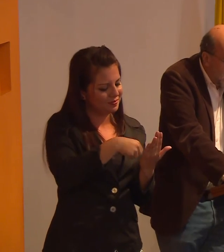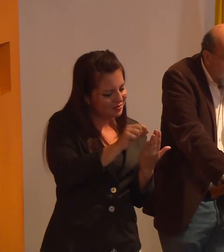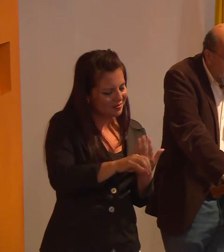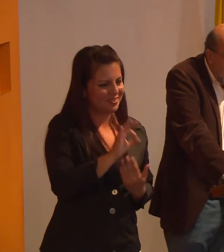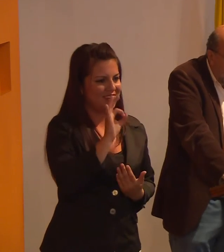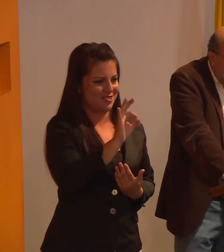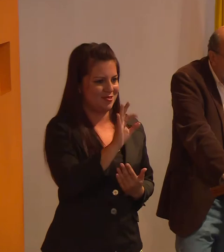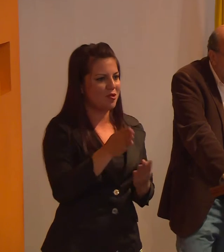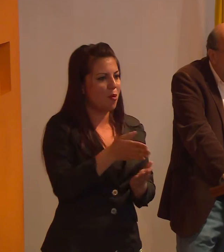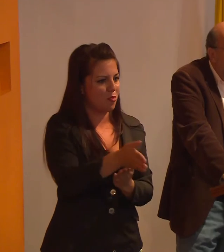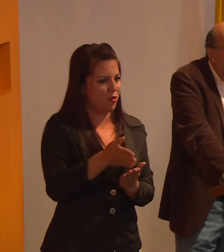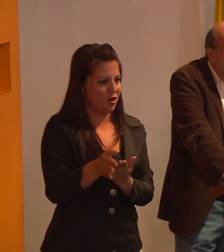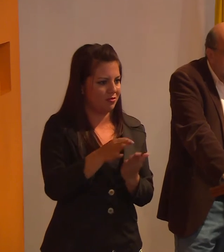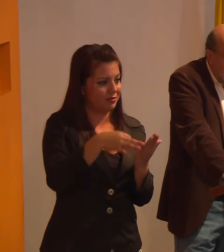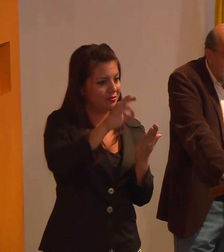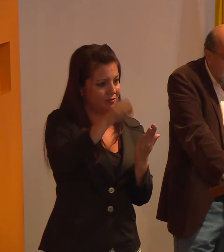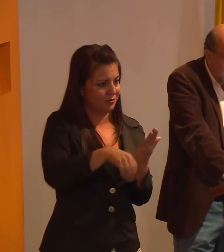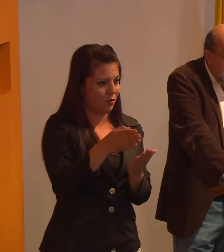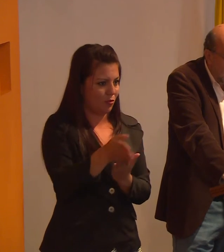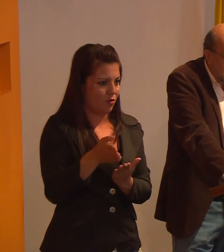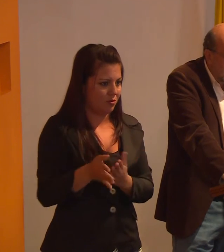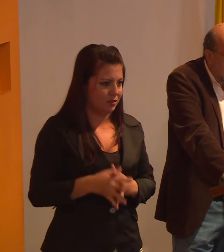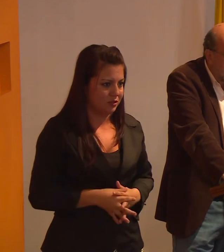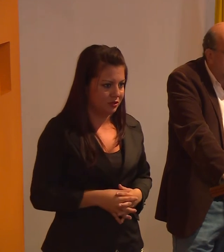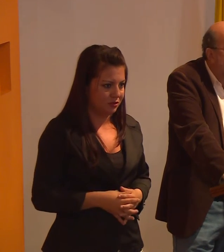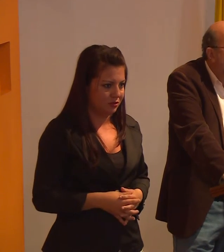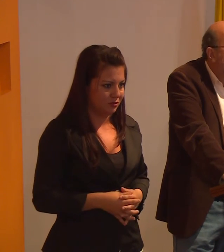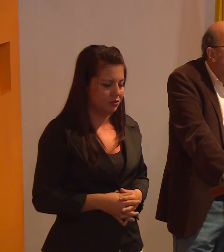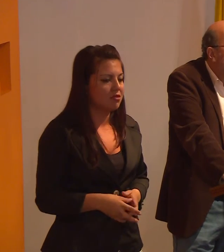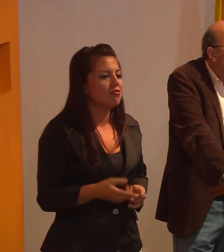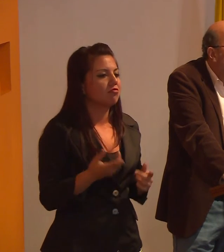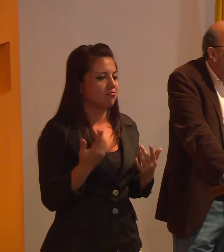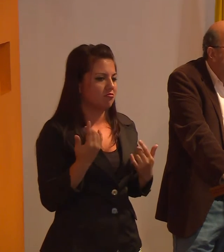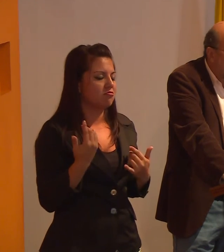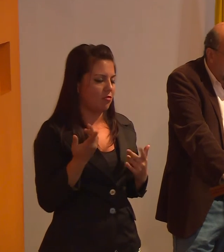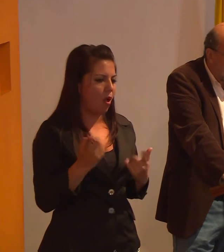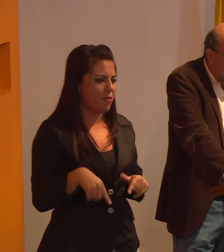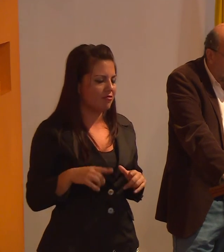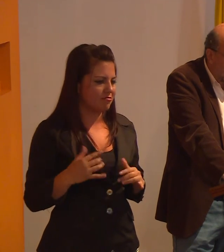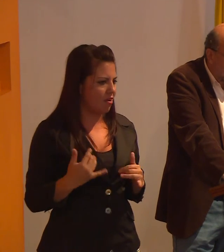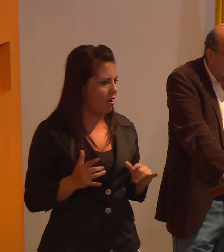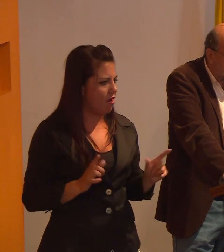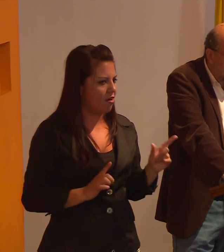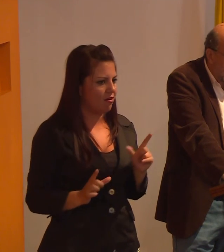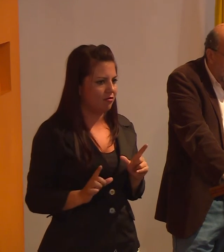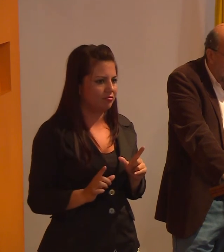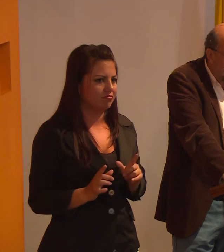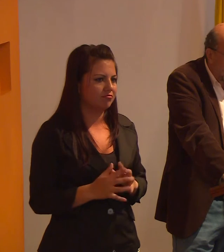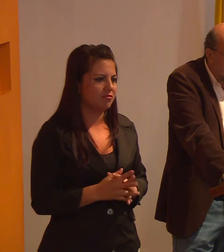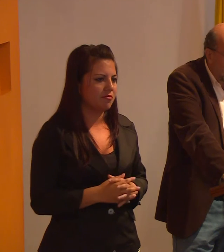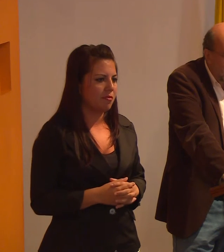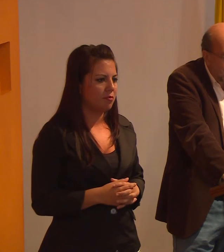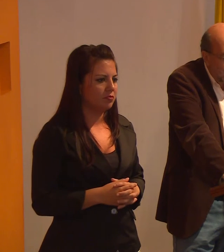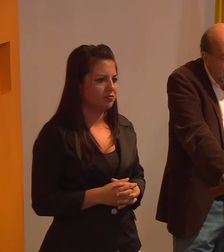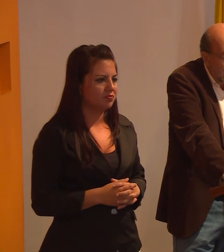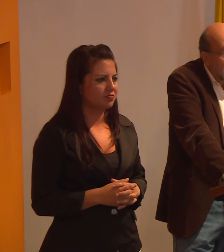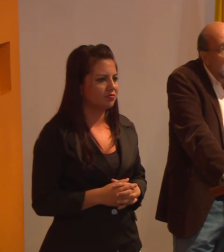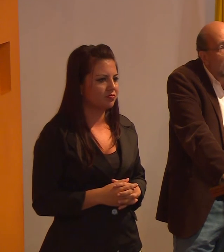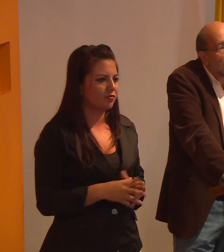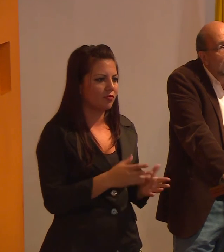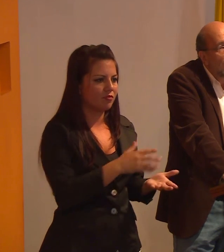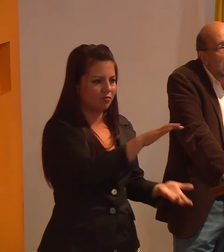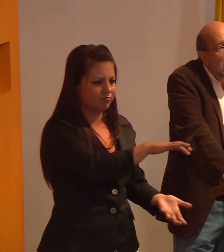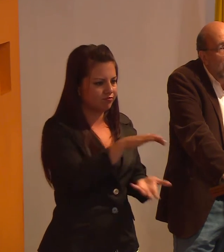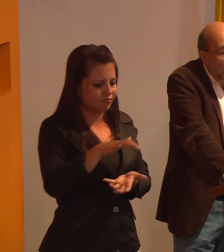Culminamos la primera fase de adquisición de equipos, elementos y adecuaciones para laboratorios